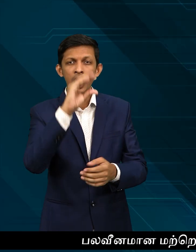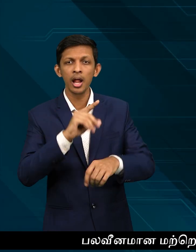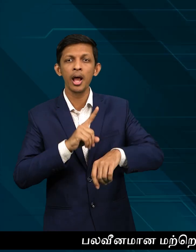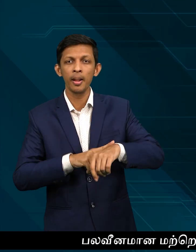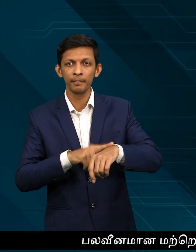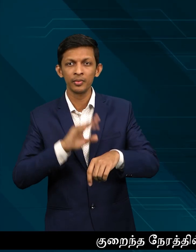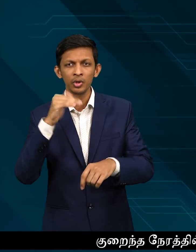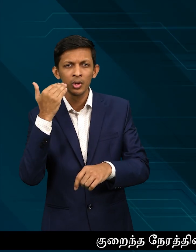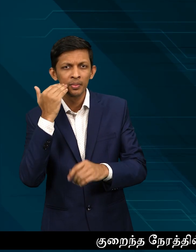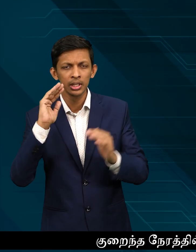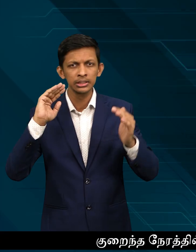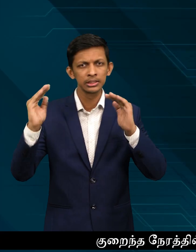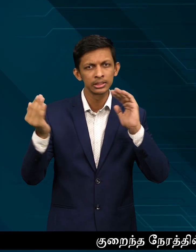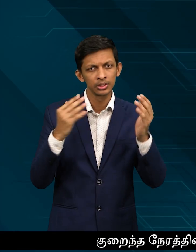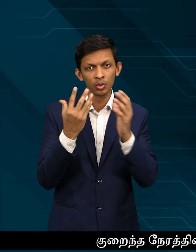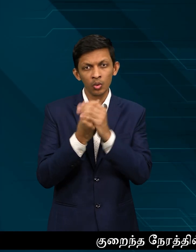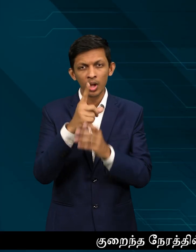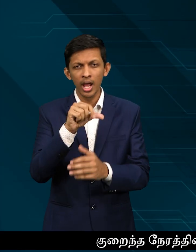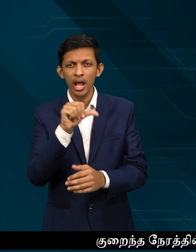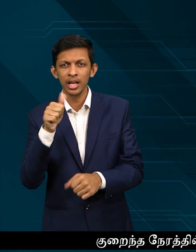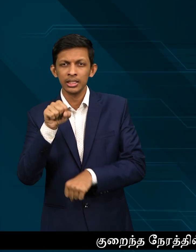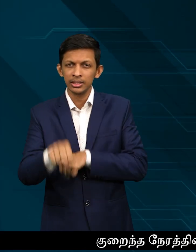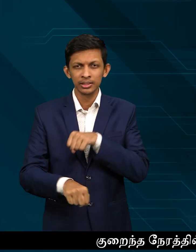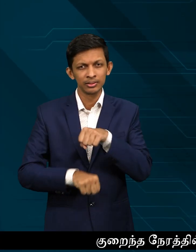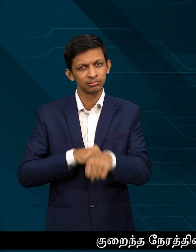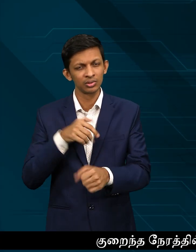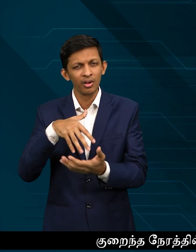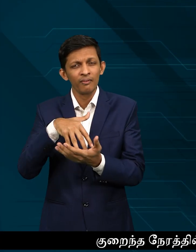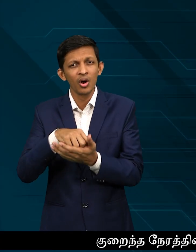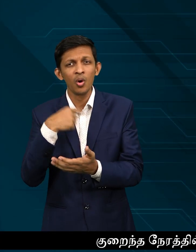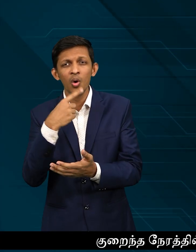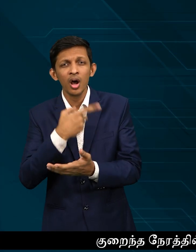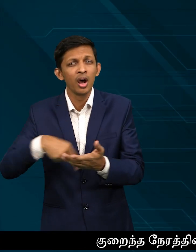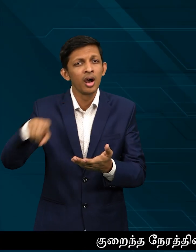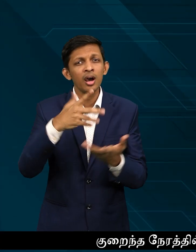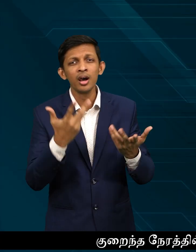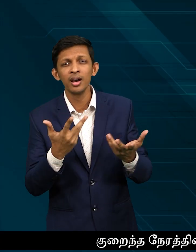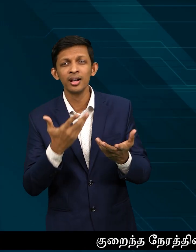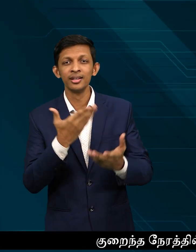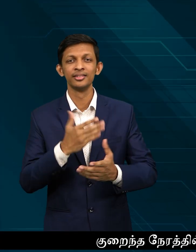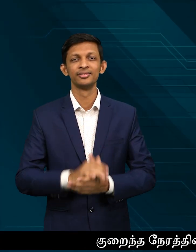பொழுது குறைந்த நேரத்தில் குறிப்பிட்ட இலக்கை அடைய முடியும்.